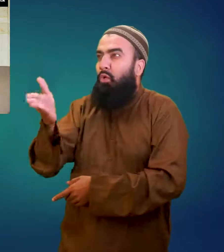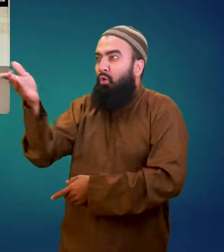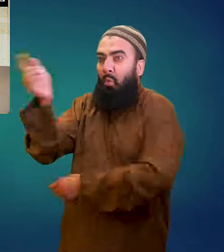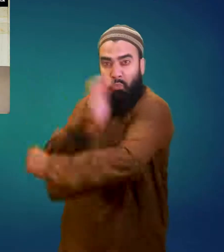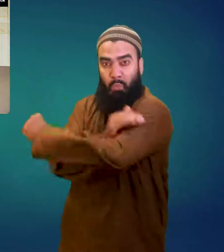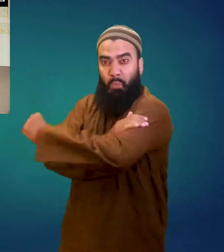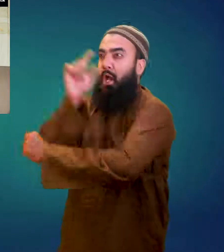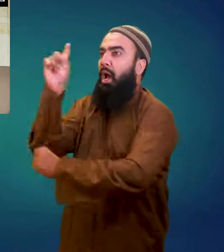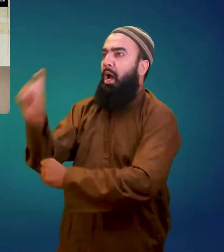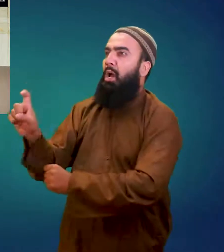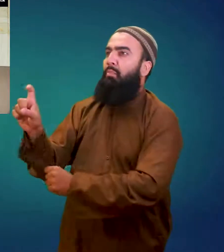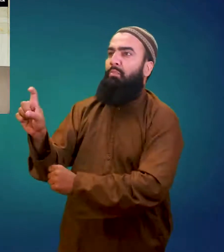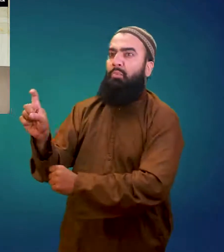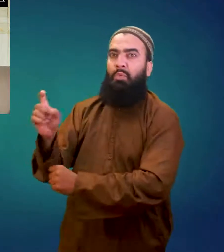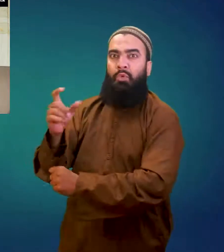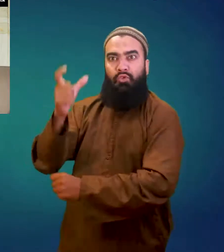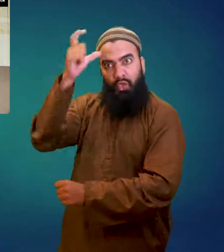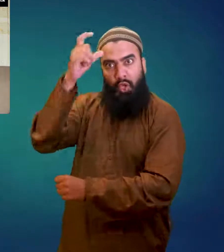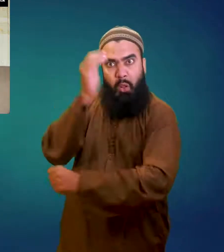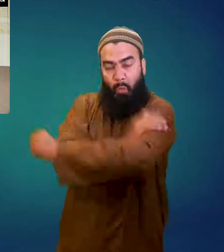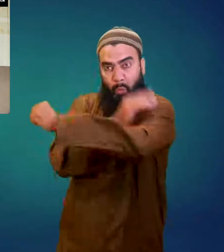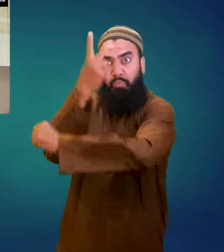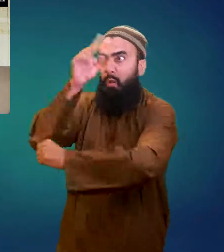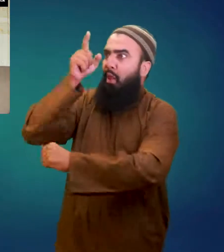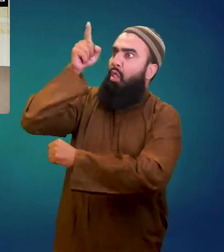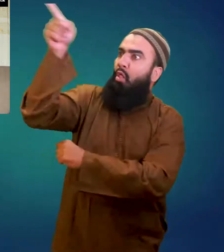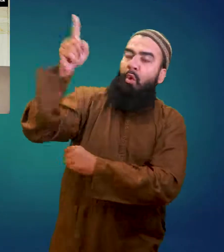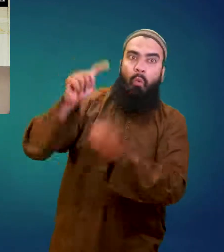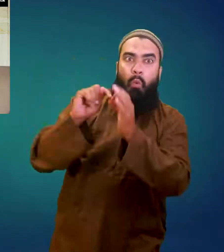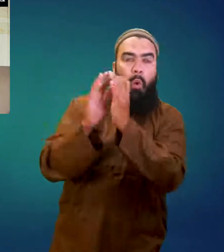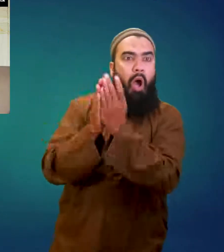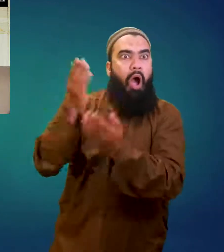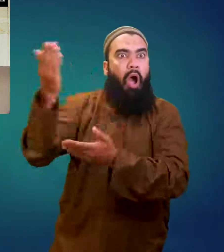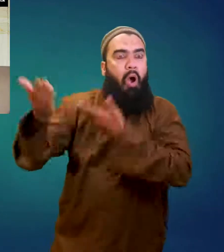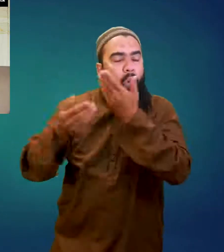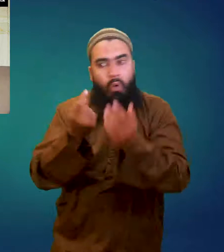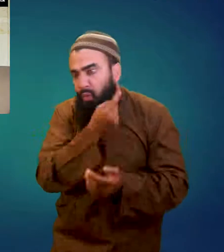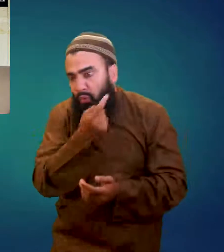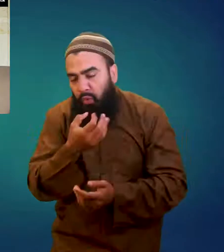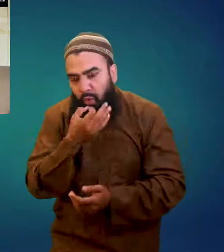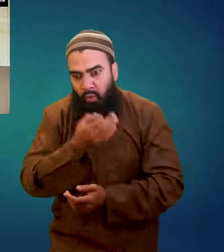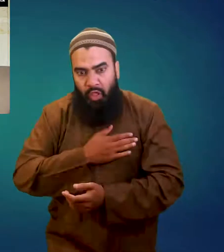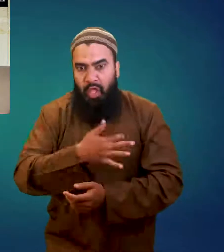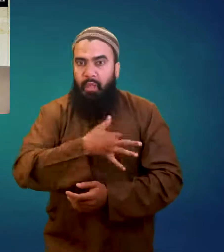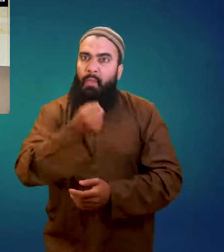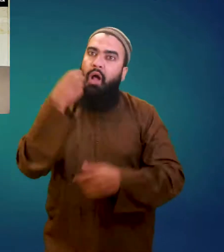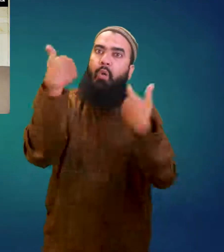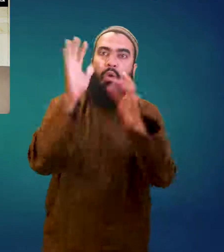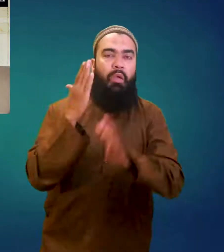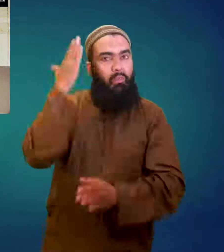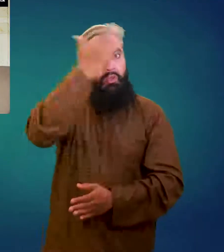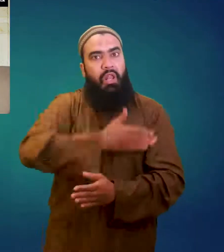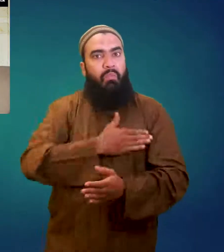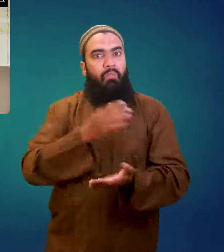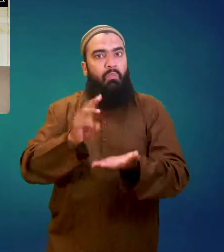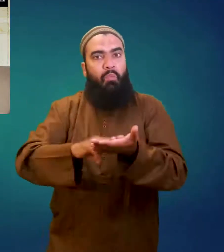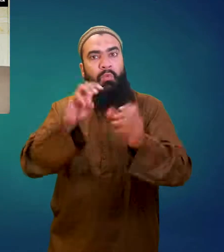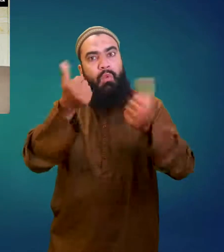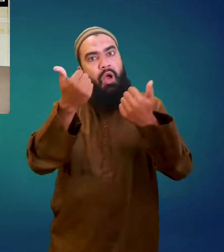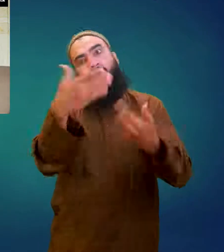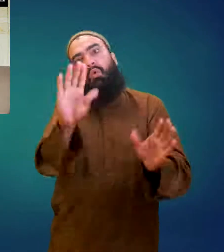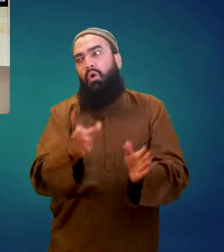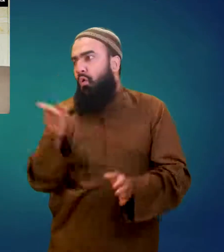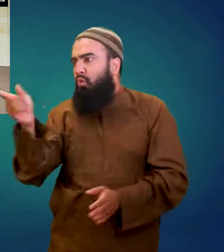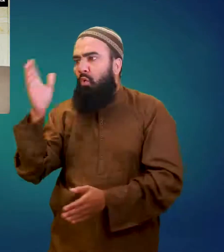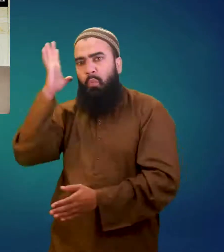ایمان لے آئے۔ تمہارا دل کتنا سخت ہے کہ قرآن تمہارے سامنے نازل ہو رہا ہے اور قرآن تم سن رہے